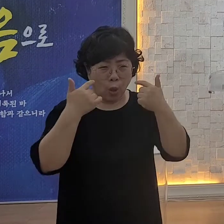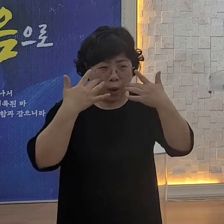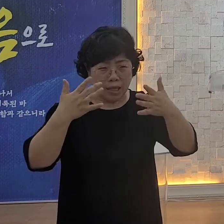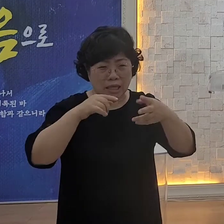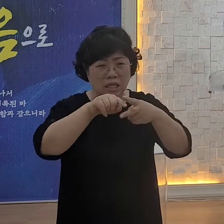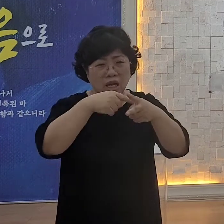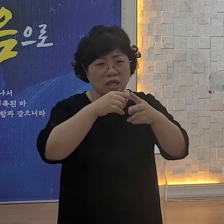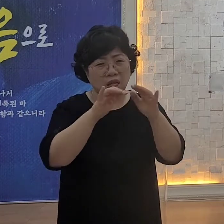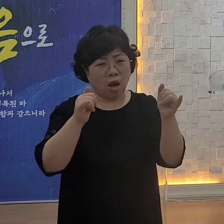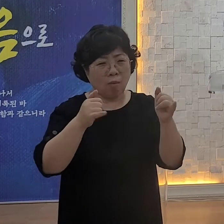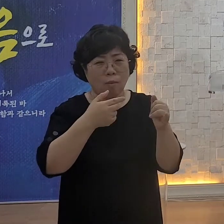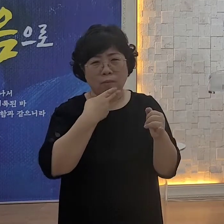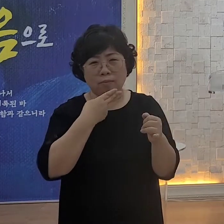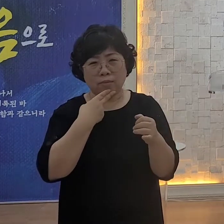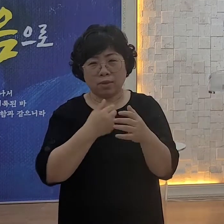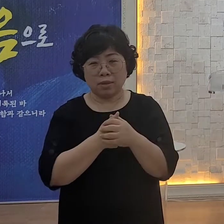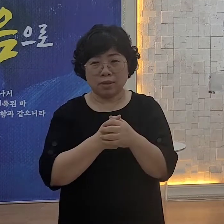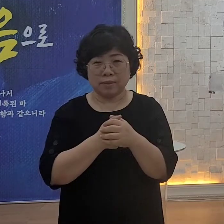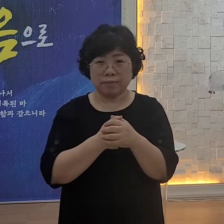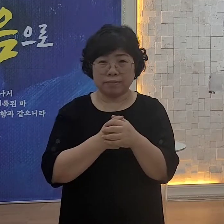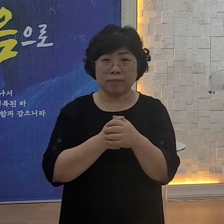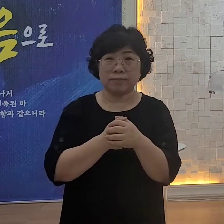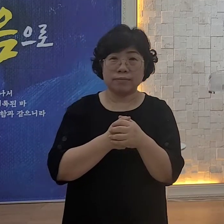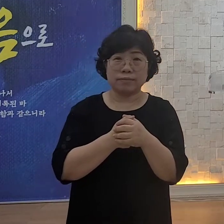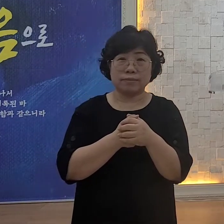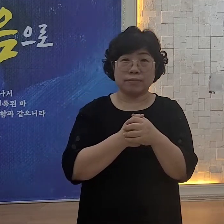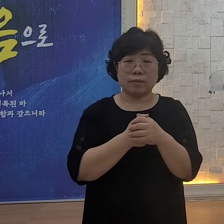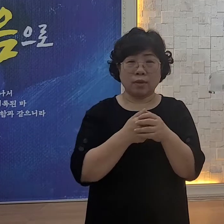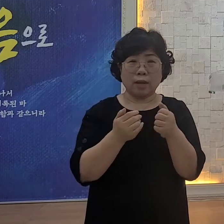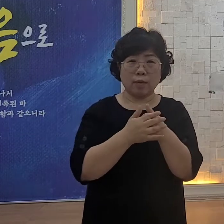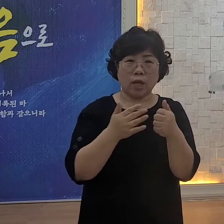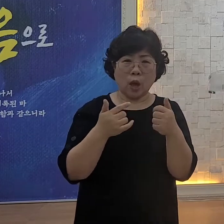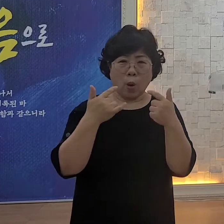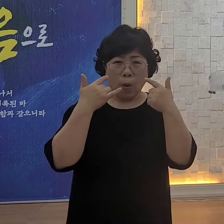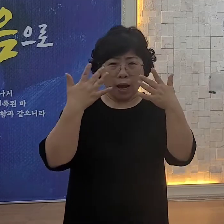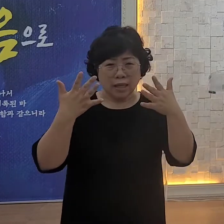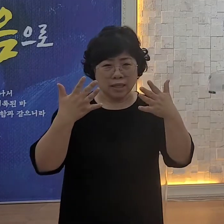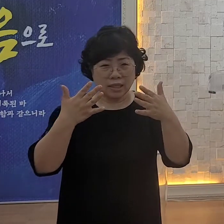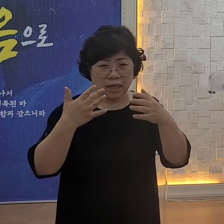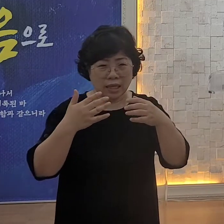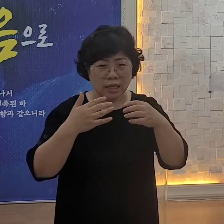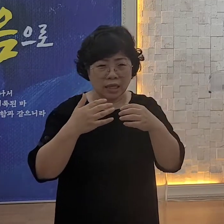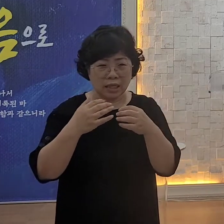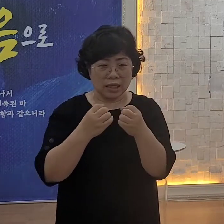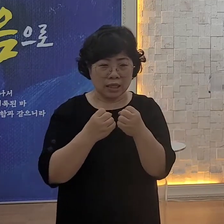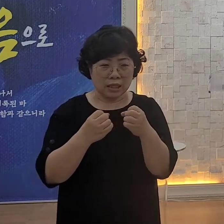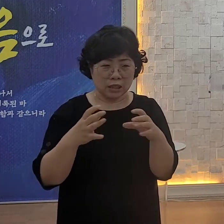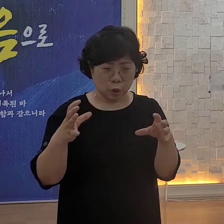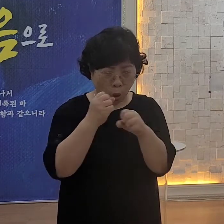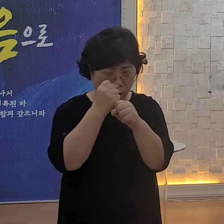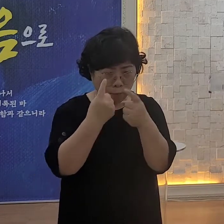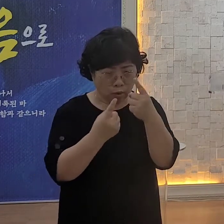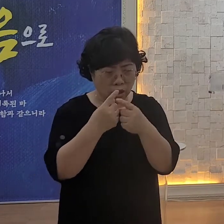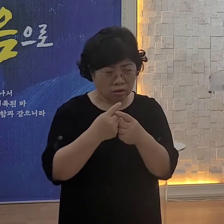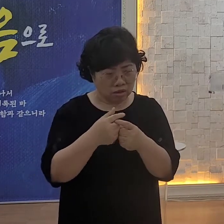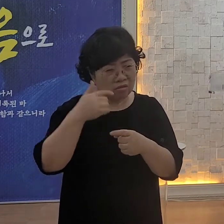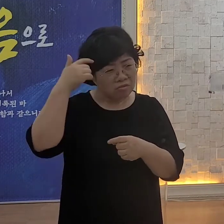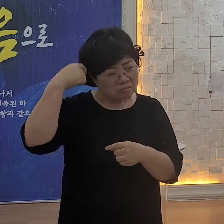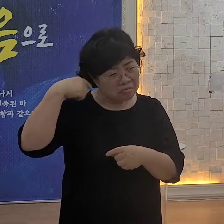정확하게 이 말씀을 나누지 않으면 그냥 감으로는 알겠지만 정확하게 이게 무슨